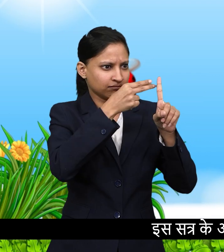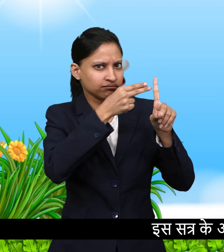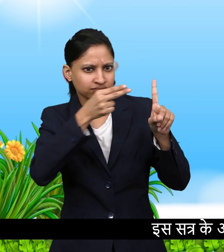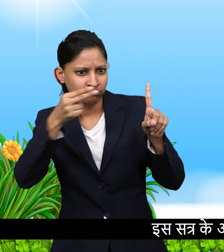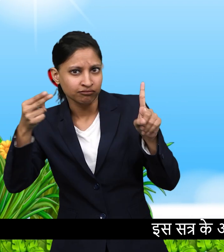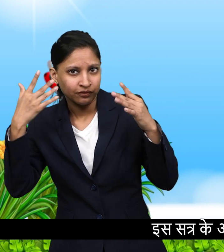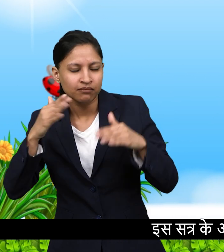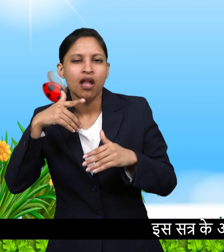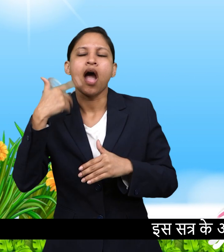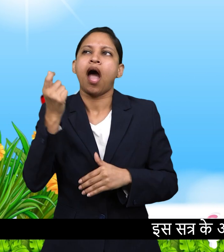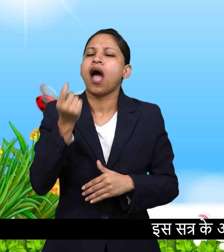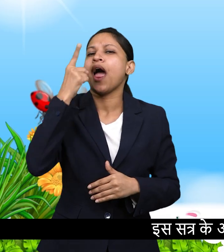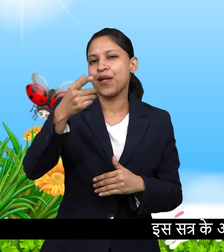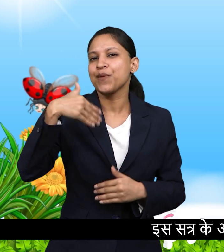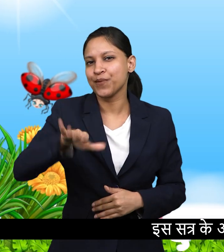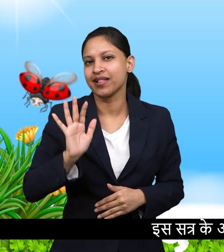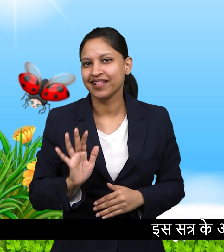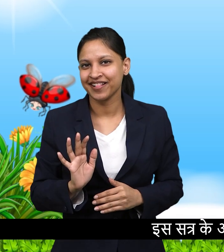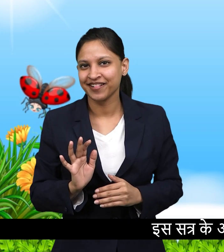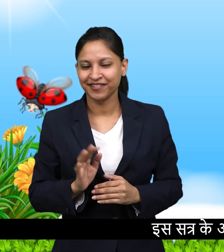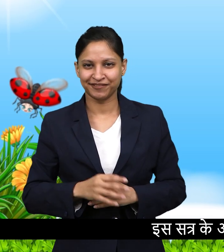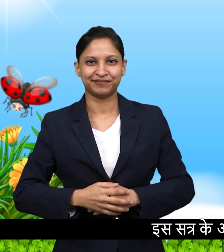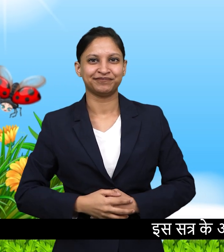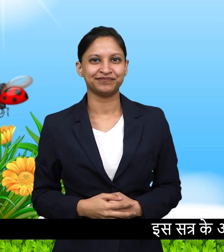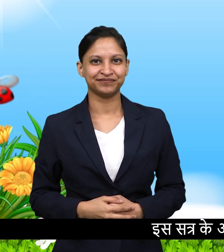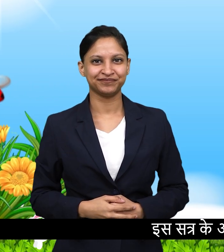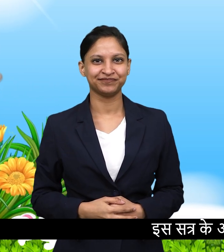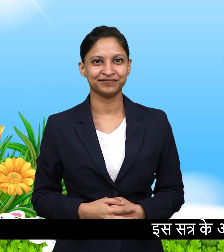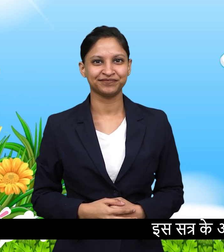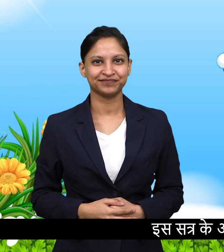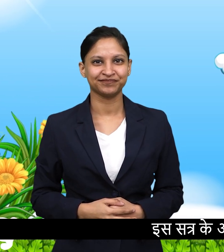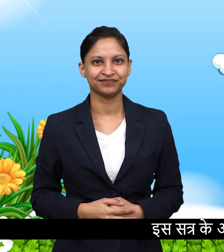इस सत्र के अंत में आप इनके बारे में समझ पाएंगे।